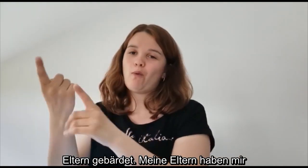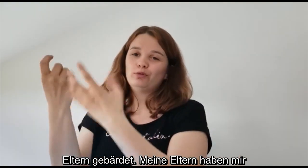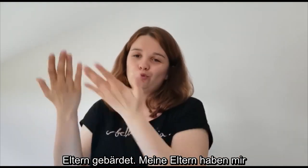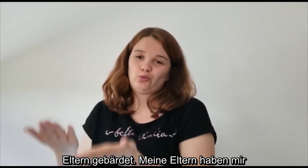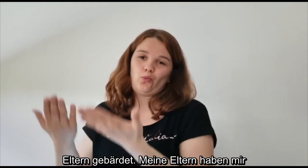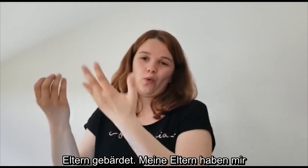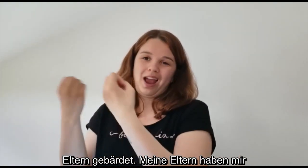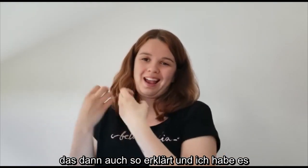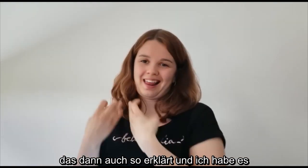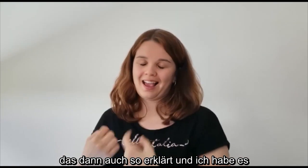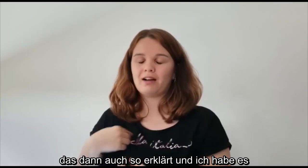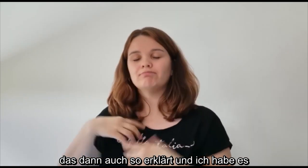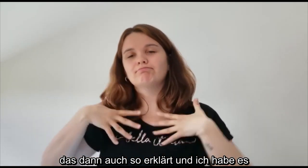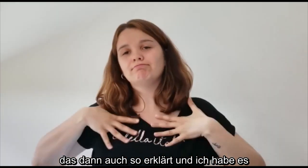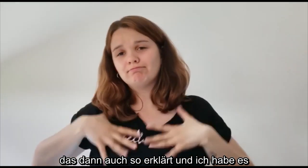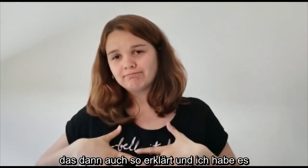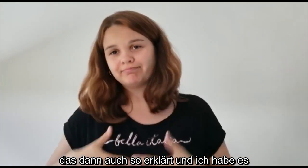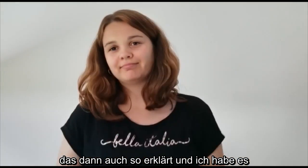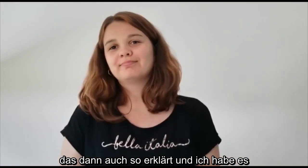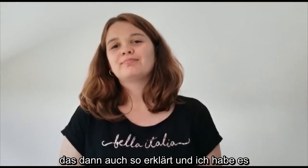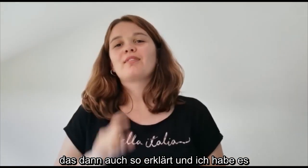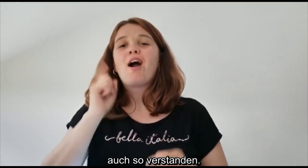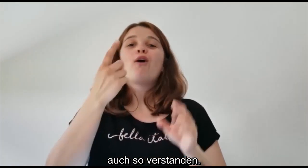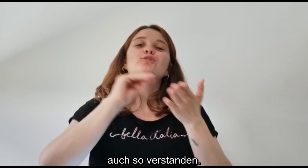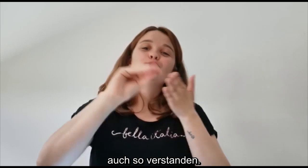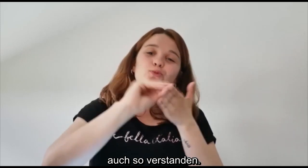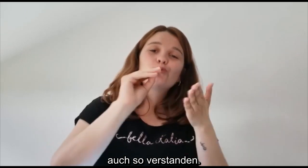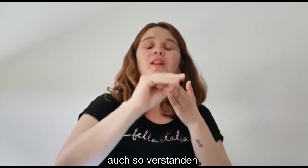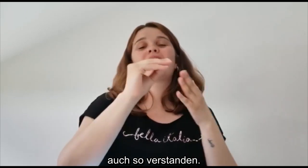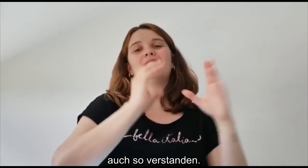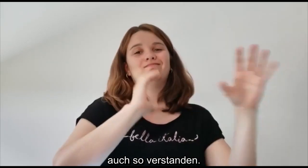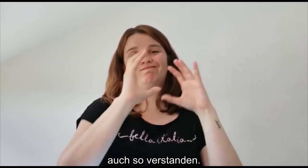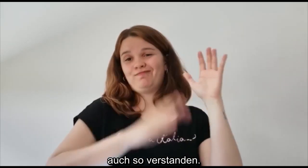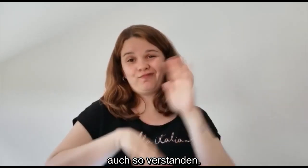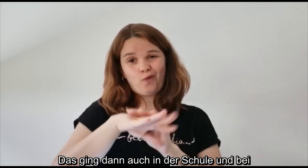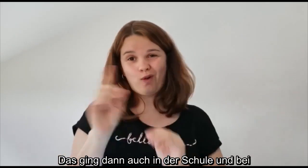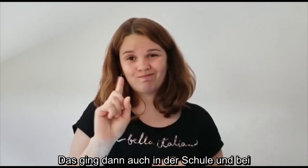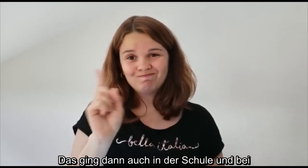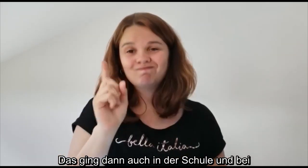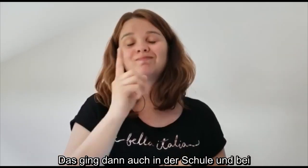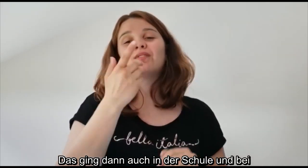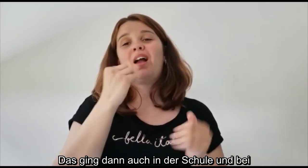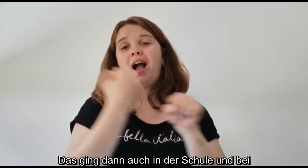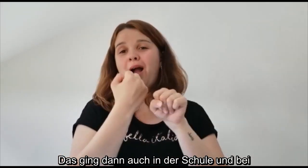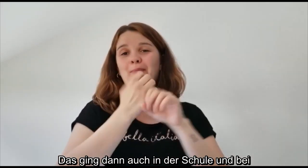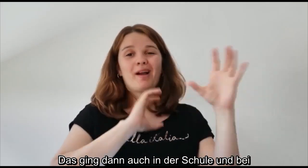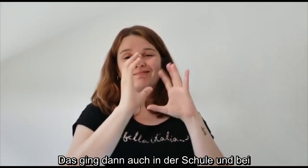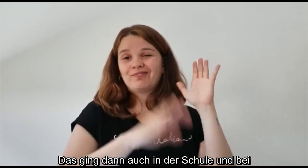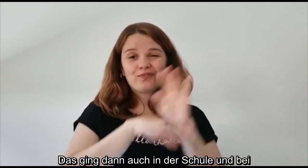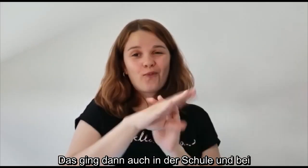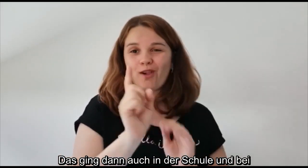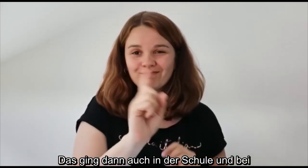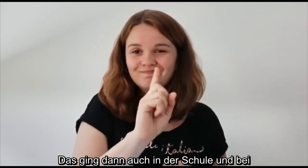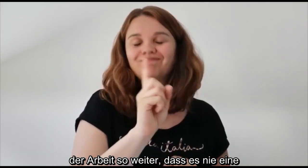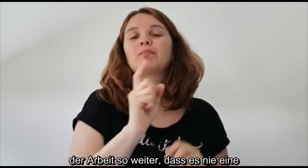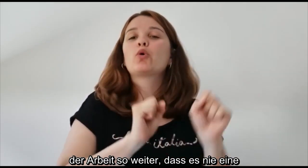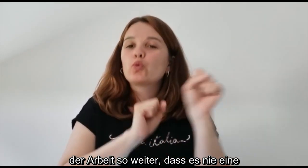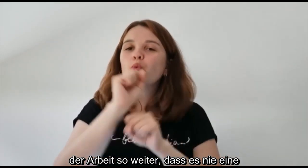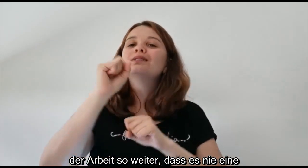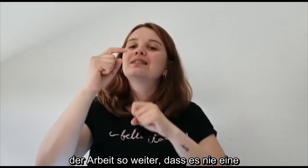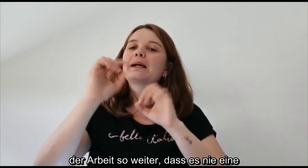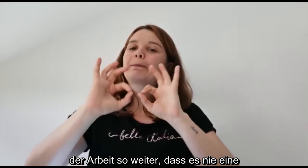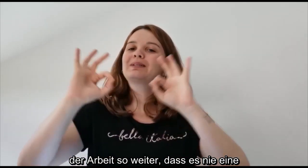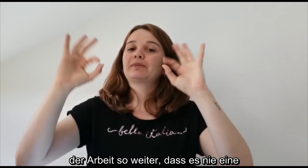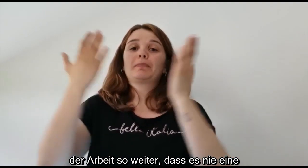Ja, bin mit Gebärdensprache aufgewachsen und ich habe es auch so verstanden Das ging dann auch in der Schule und bei der